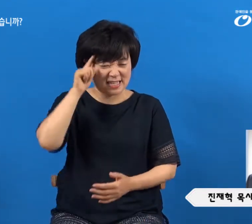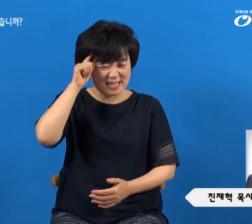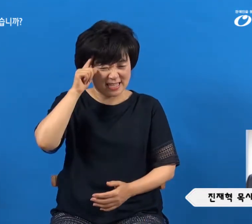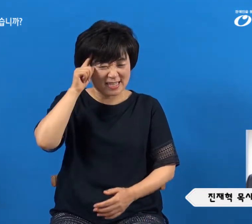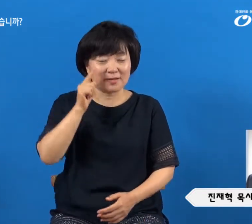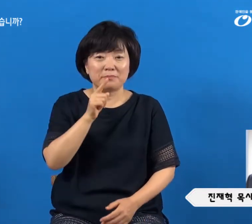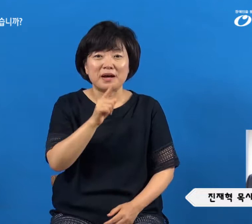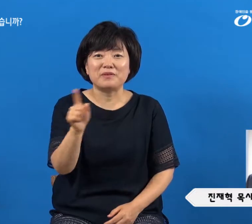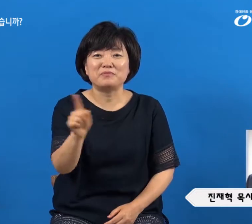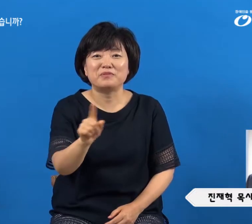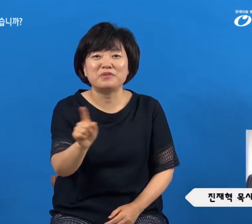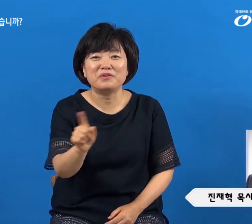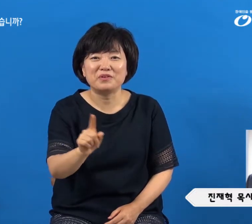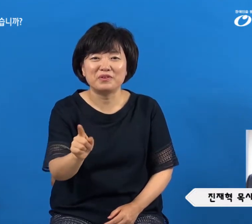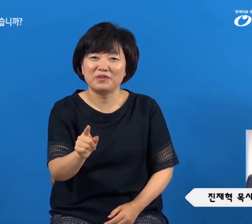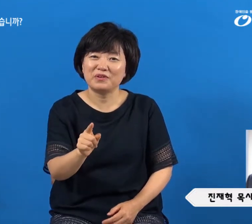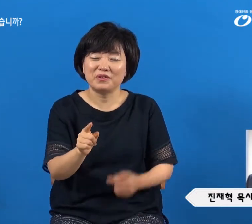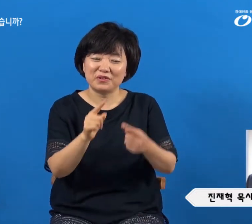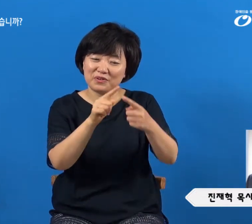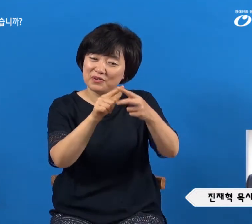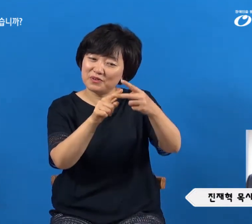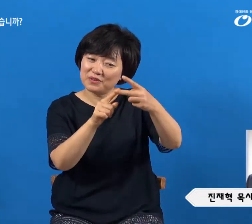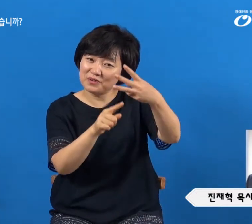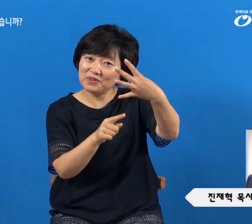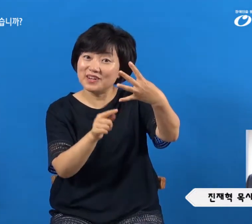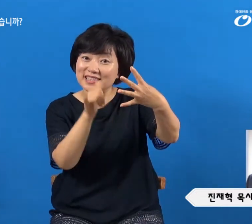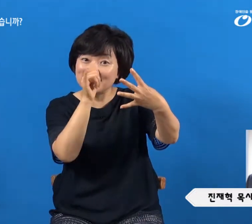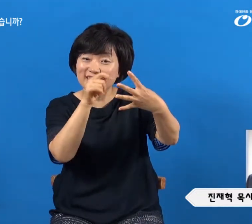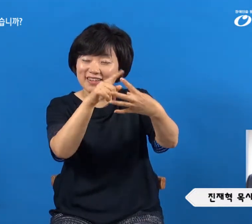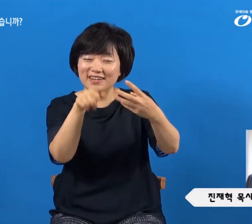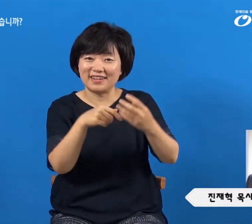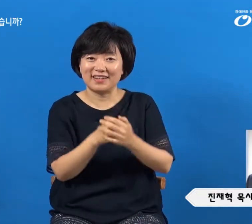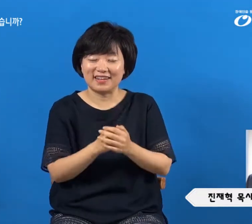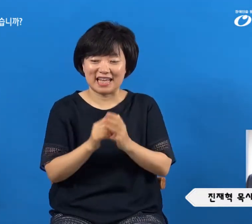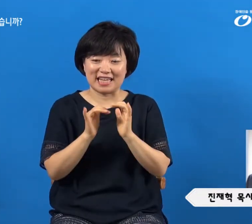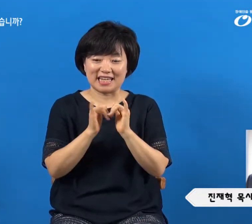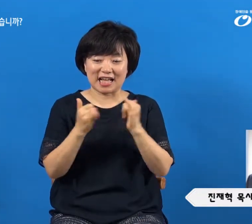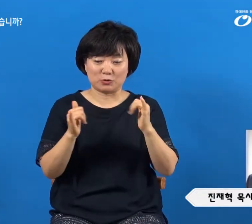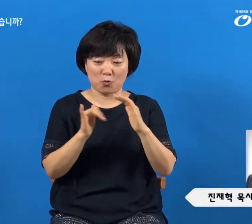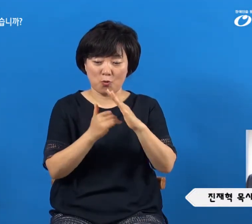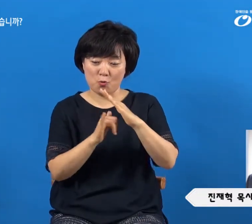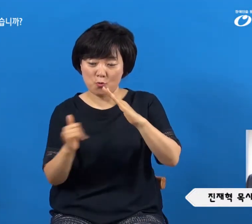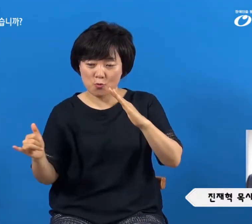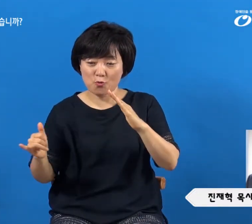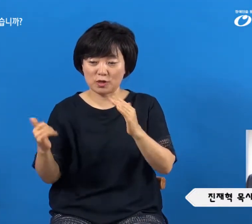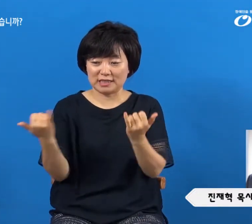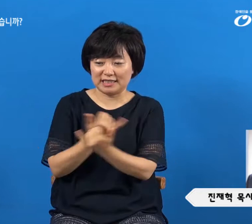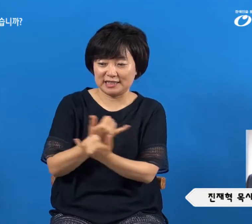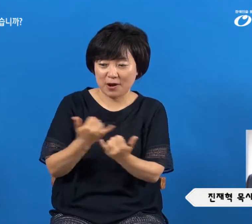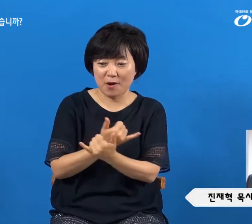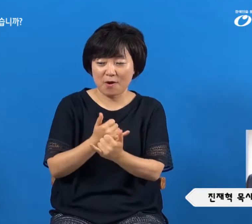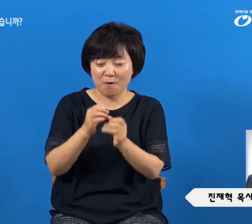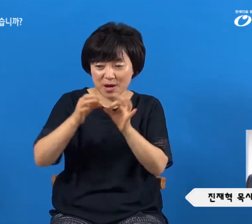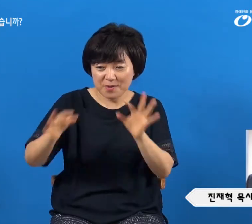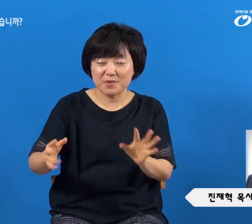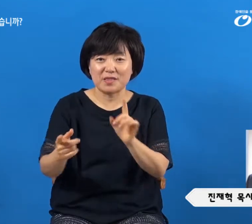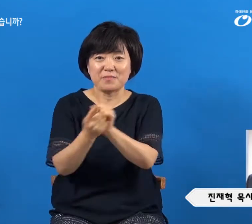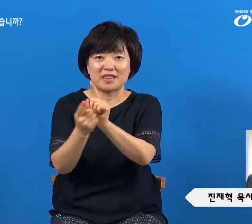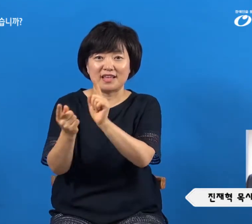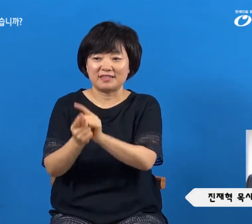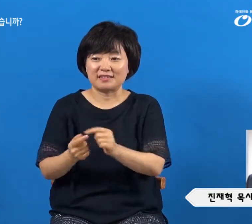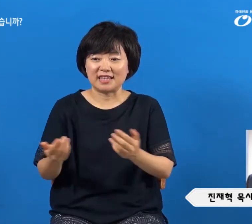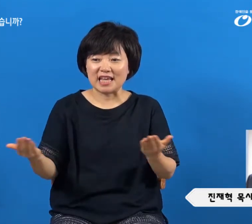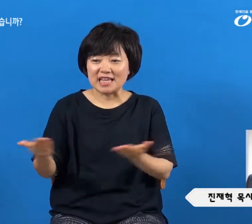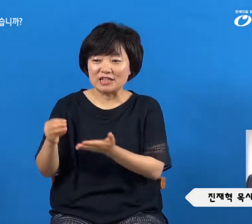많이 받는 말들이 몇 가지 있다고 합니다. 가족끼리 모였을 때, 친지끼리 모였을 때